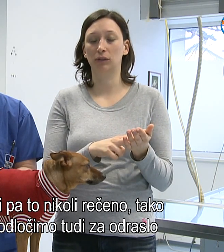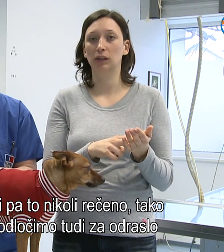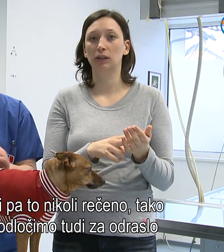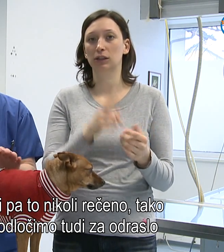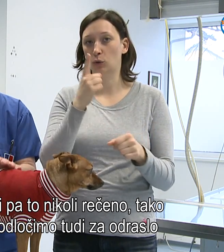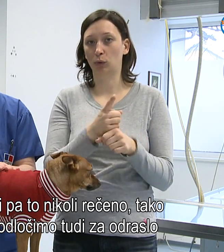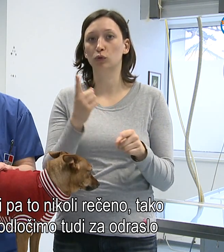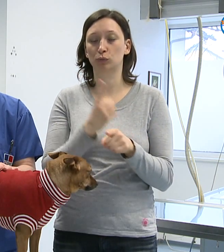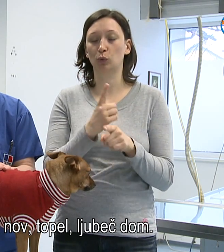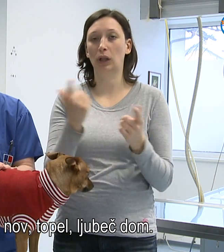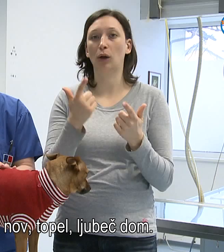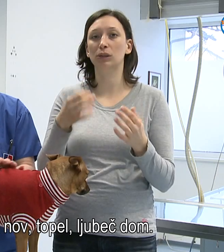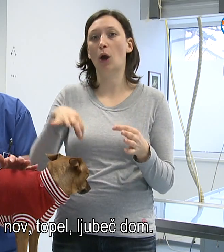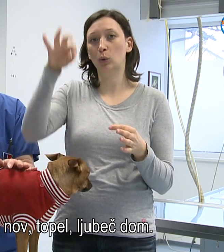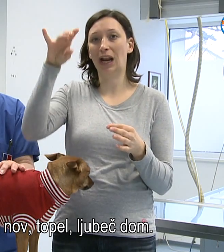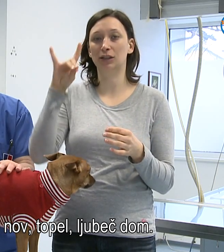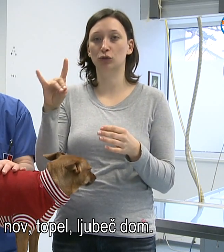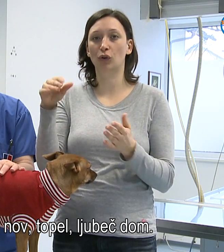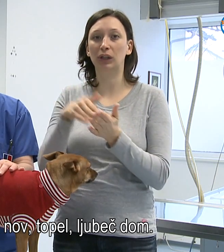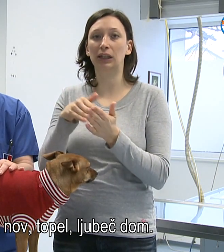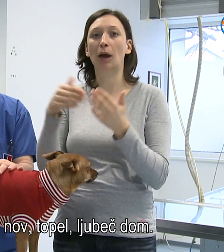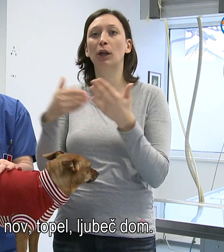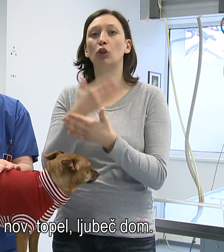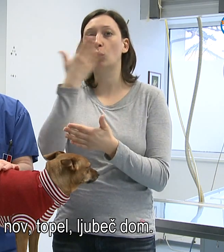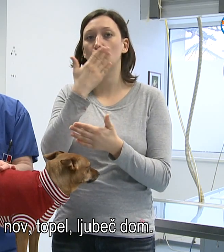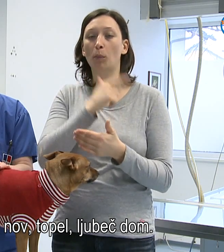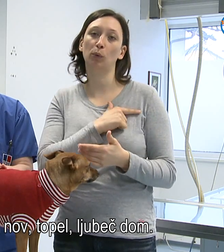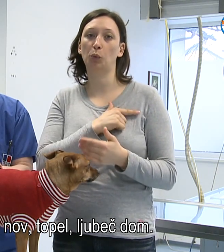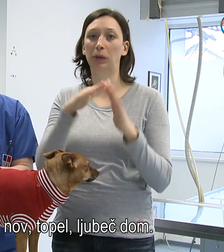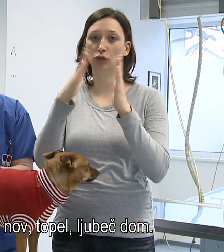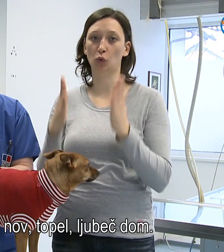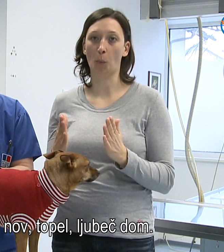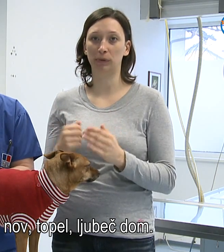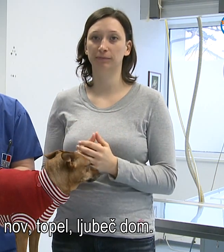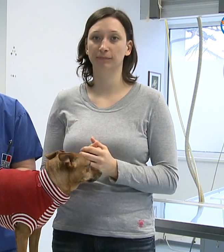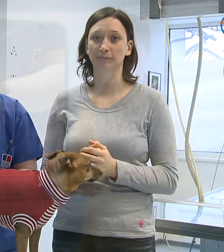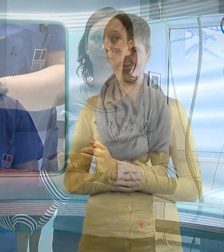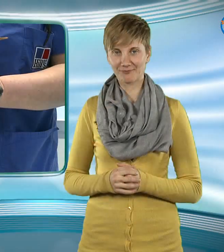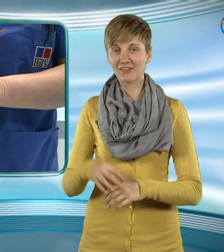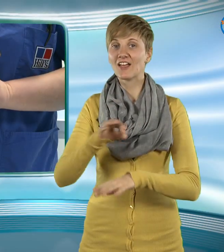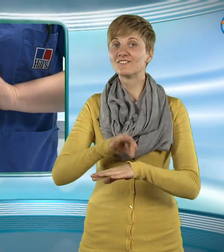lahko odločimo tudi za odraslo žival, ki rabi nov, topel, ljubeč dom.